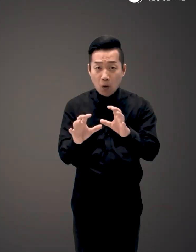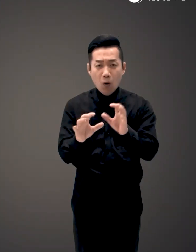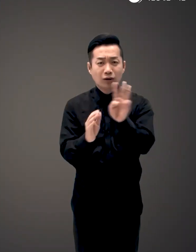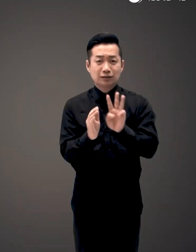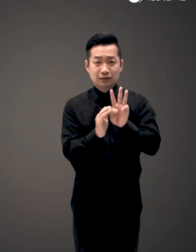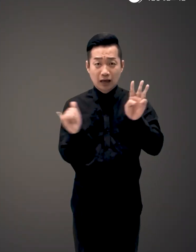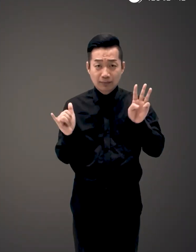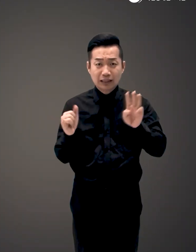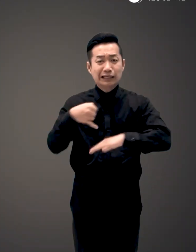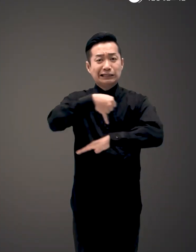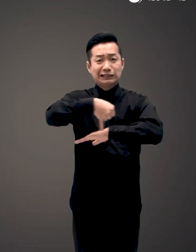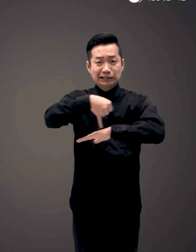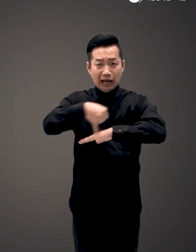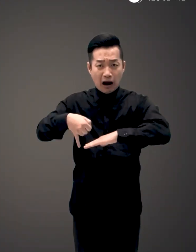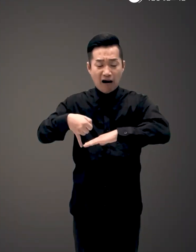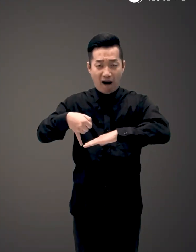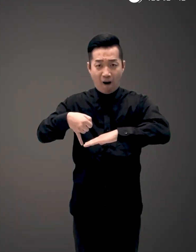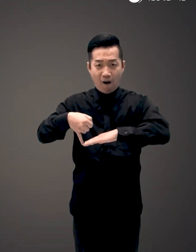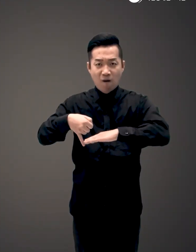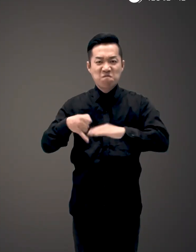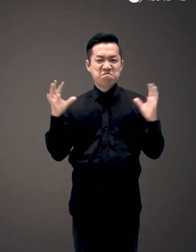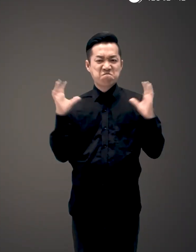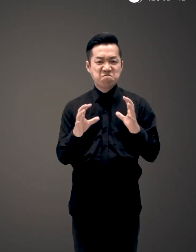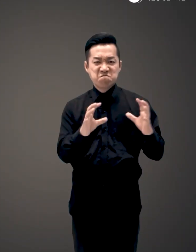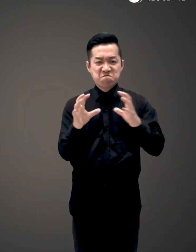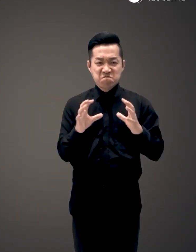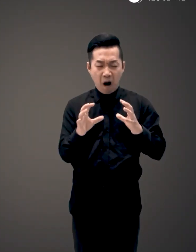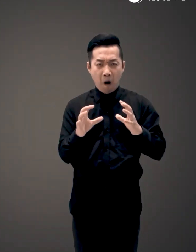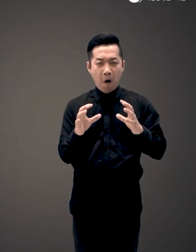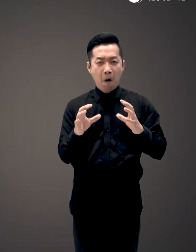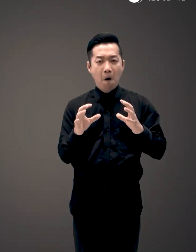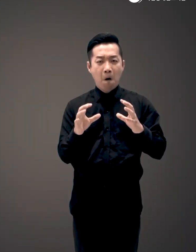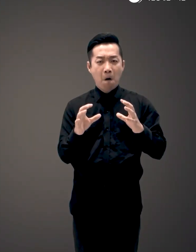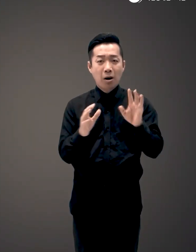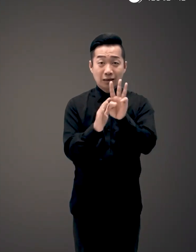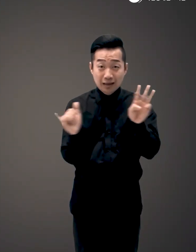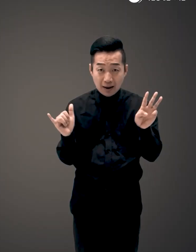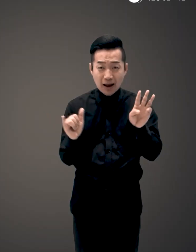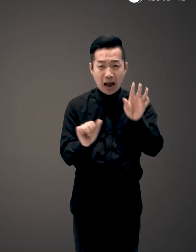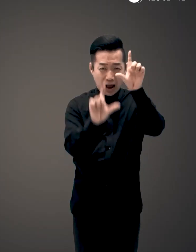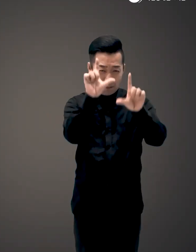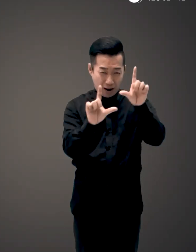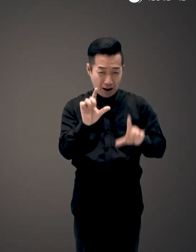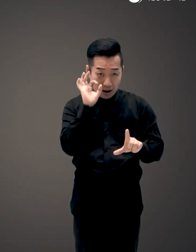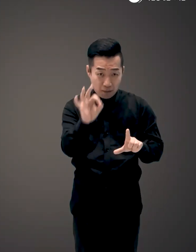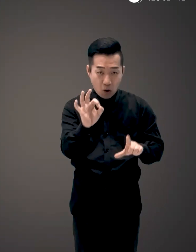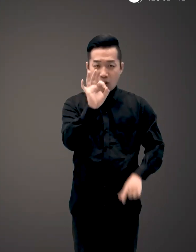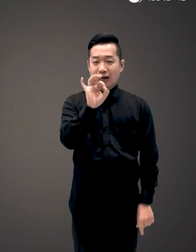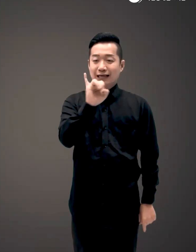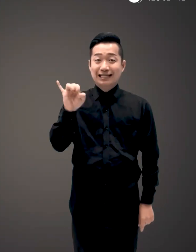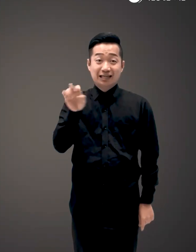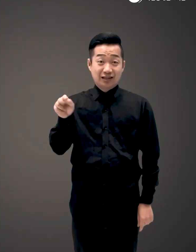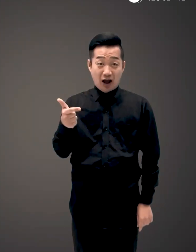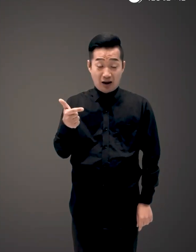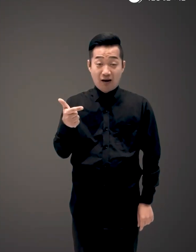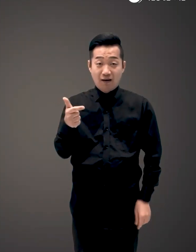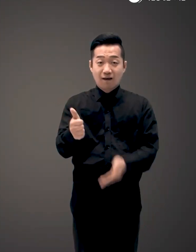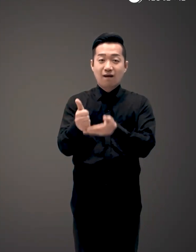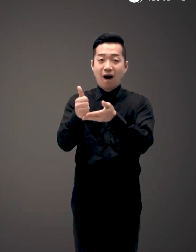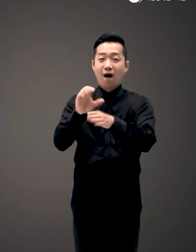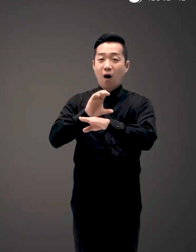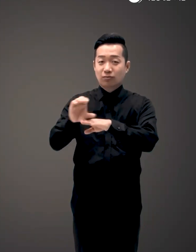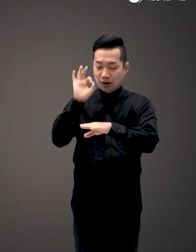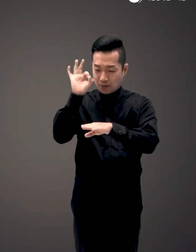진짜 셋이 무슨 디자이너 어벤져스 마냥 셋이 모여가지고 막 하나하나 이게 레이아웃 보면서 이현님 컴퓨터로